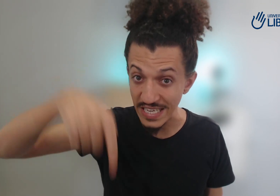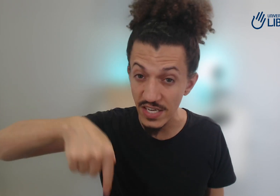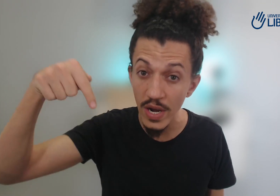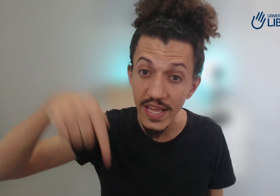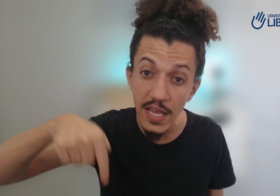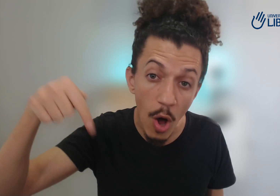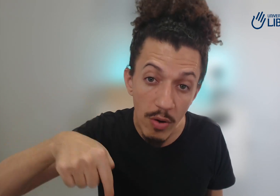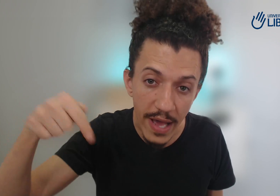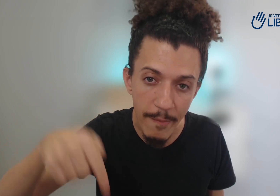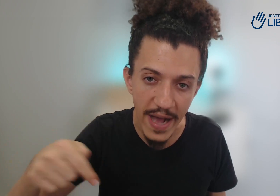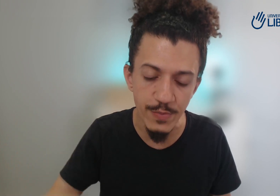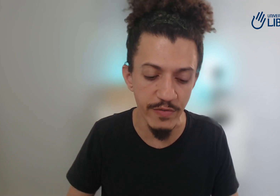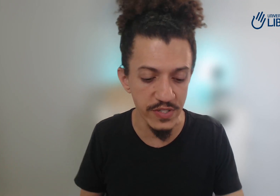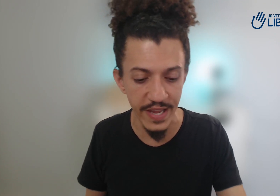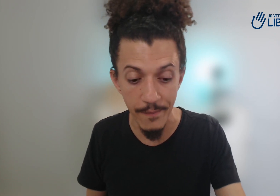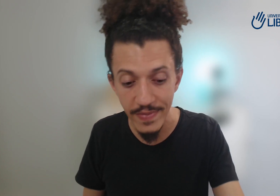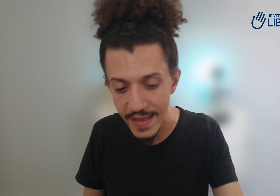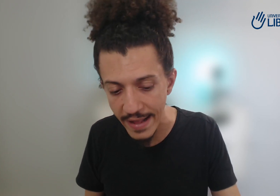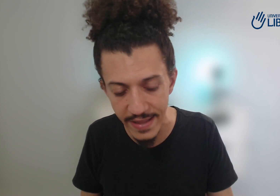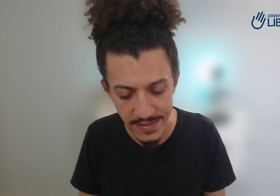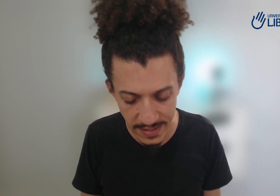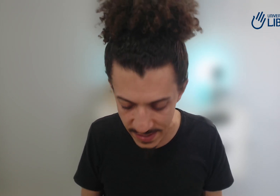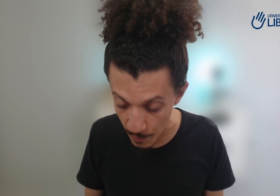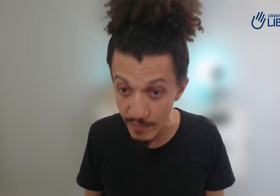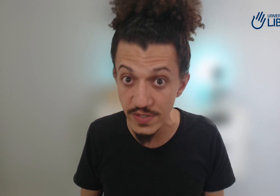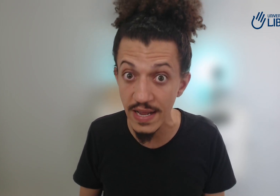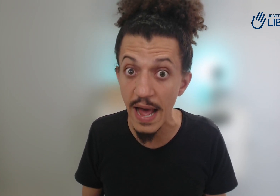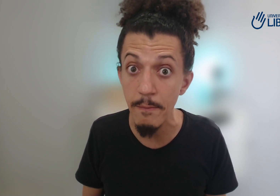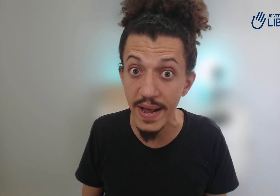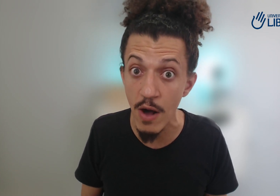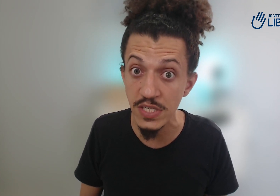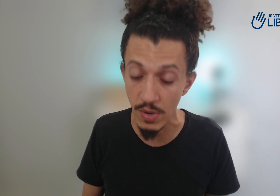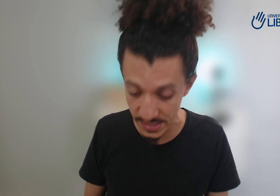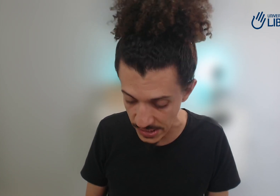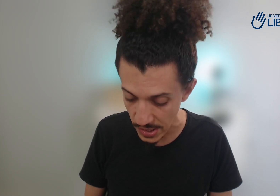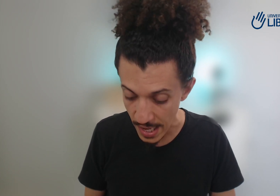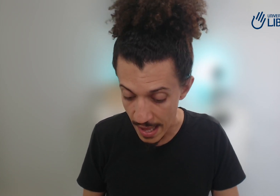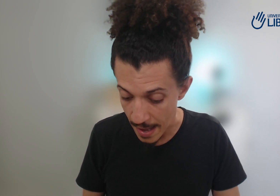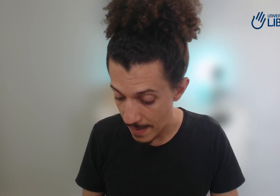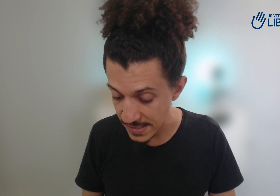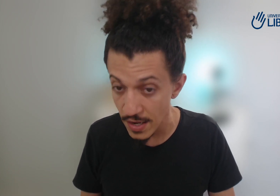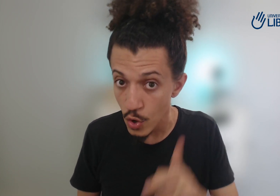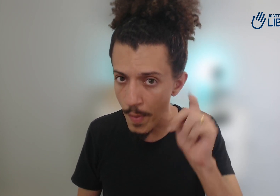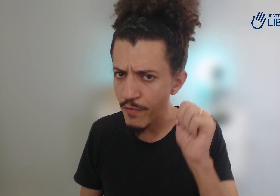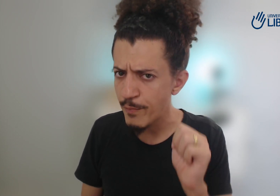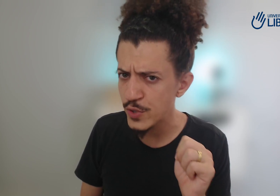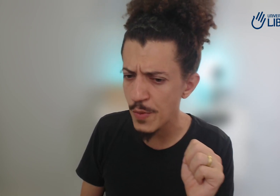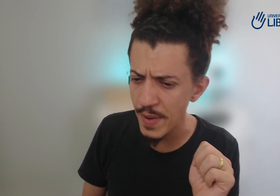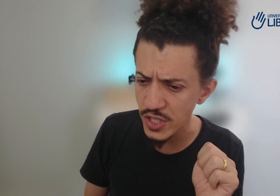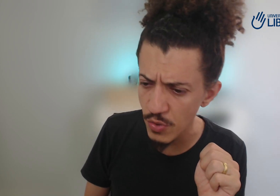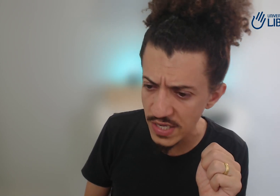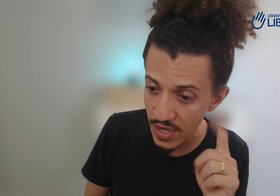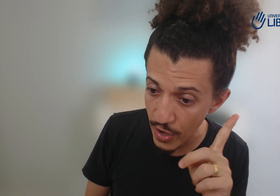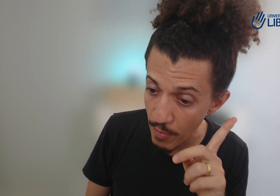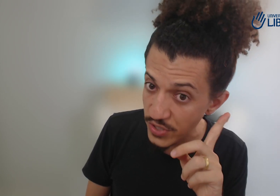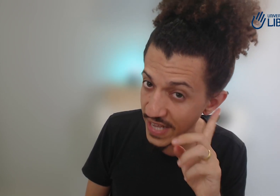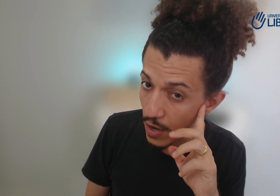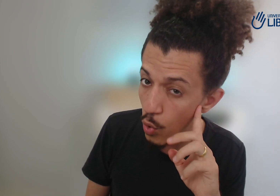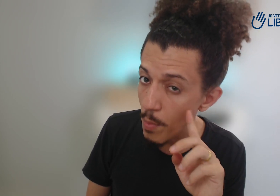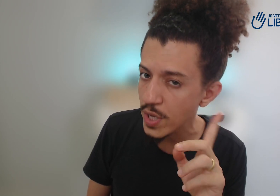deixar o link logo aqui abaixo para você, na descrição, para você ir lá e pegar o seu acesso. Mas, como eu tinha prometido antes, eu ia mostrar como que